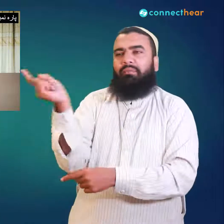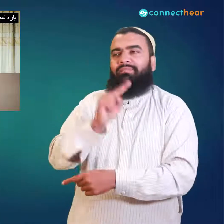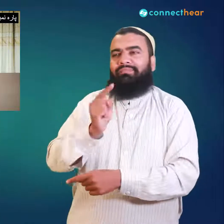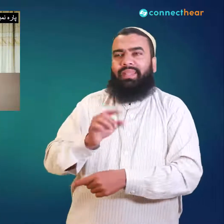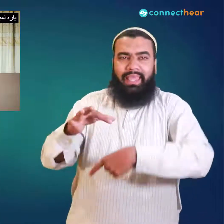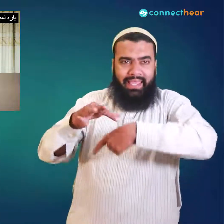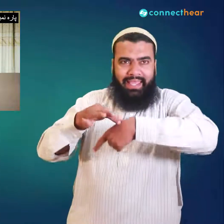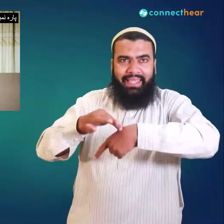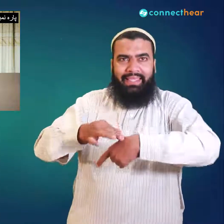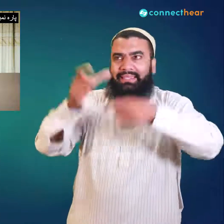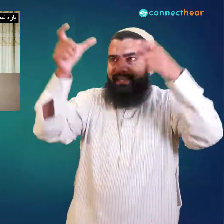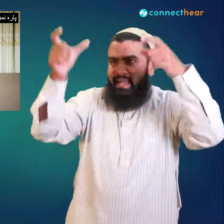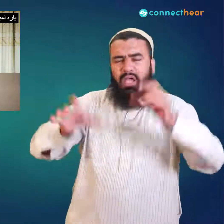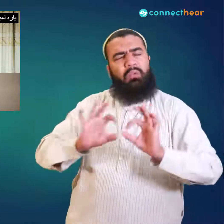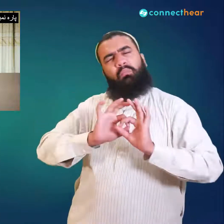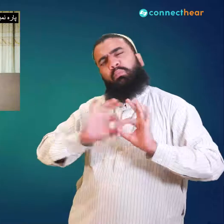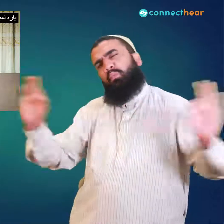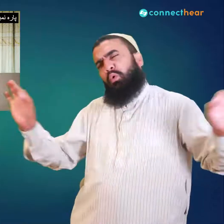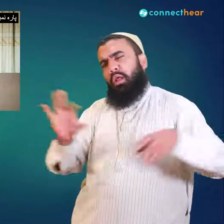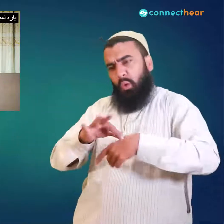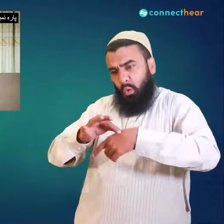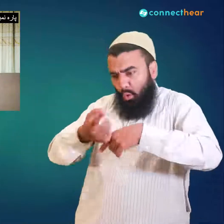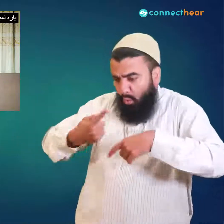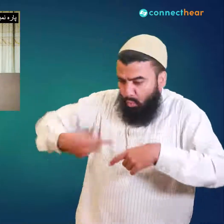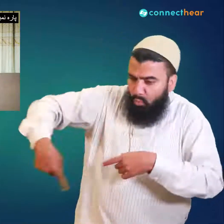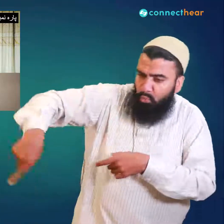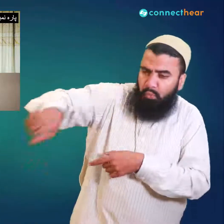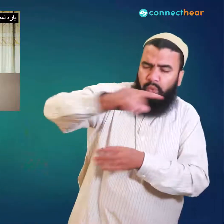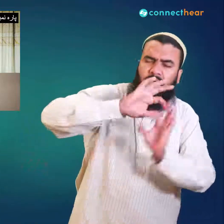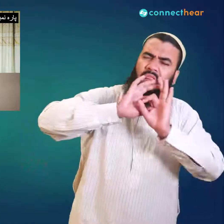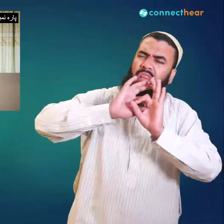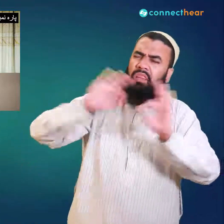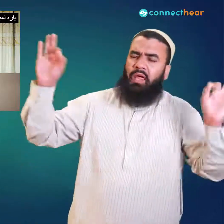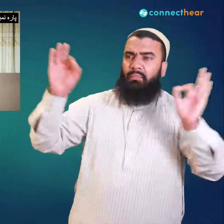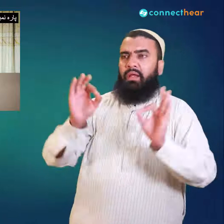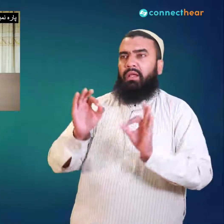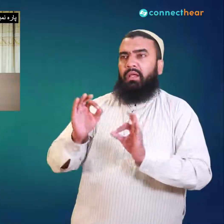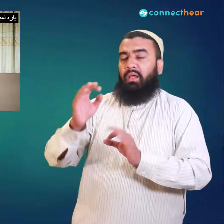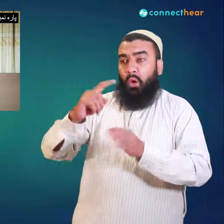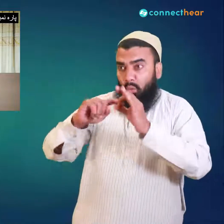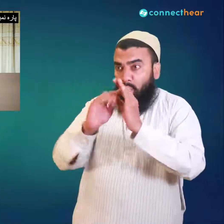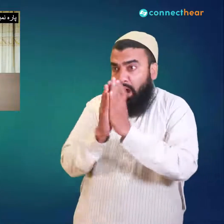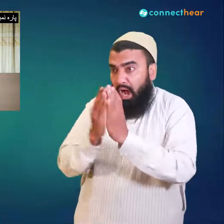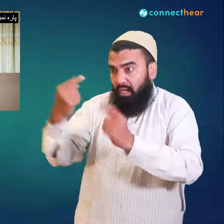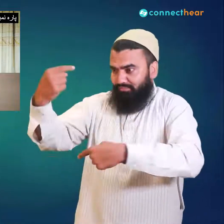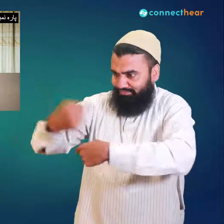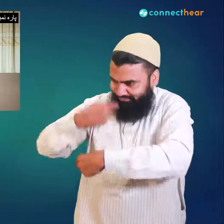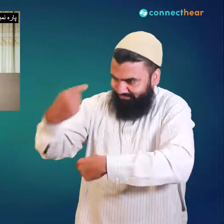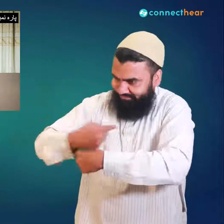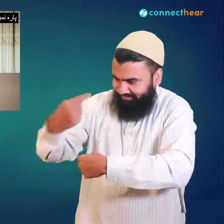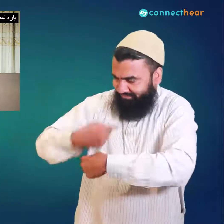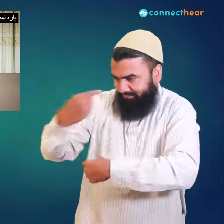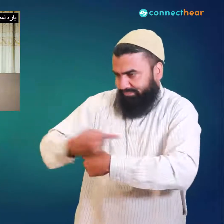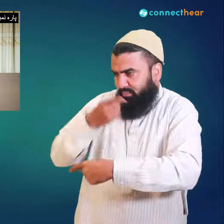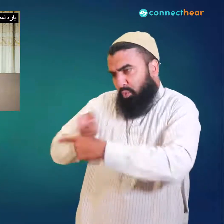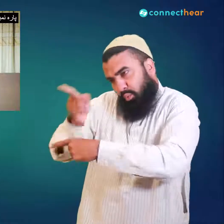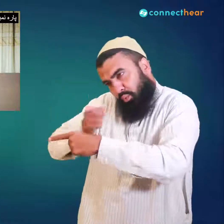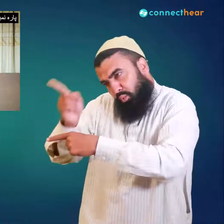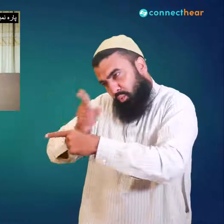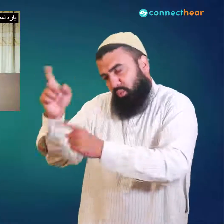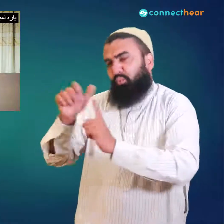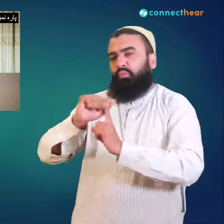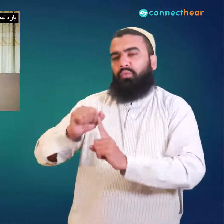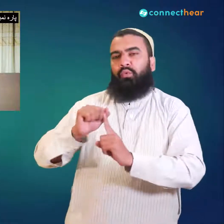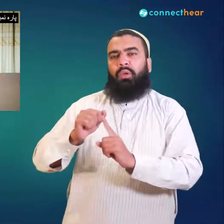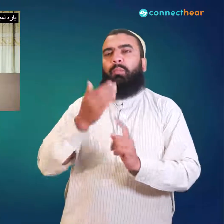پوری انسانیت اس کے اندر آ جاتی ہے۔ مفسرین فرماتے ہیں اس خطاب سے، اس خطاب کے اس اسلوب سے